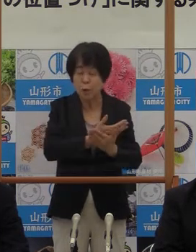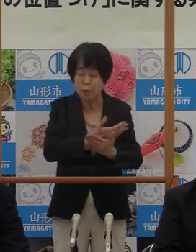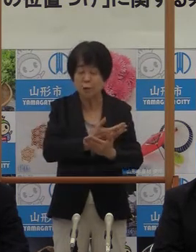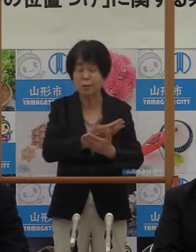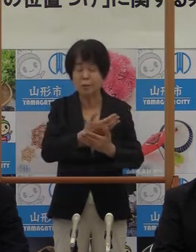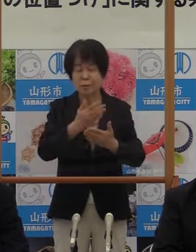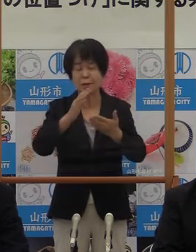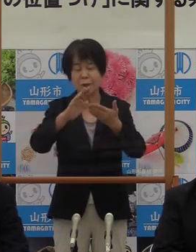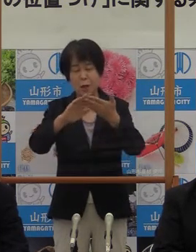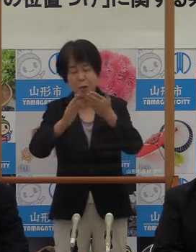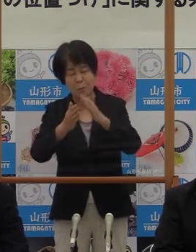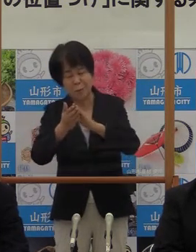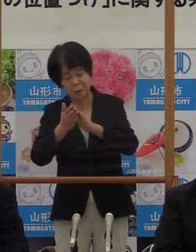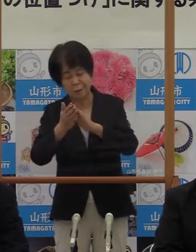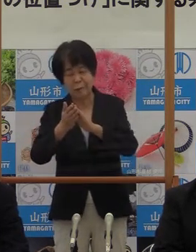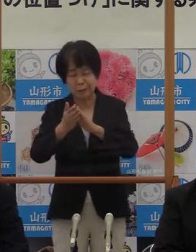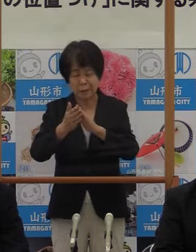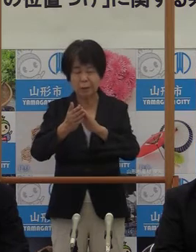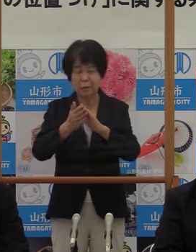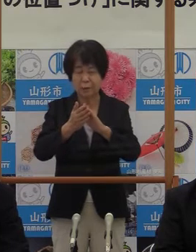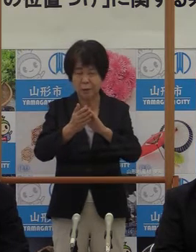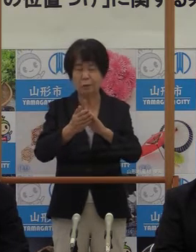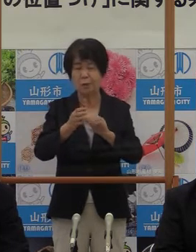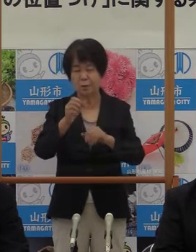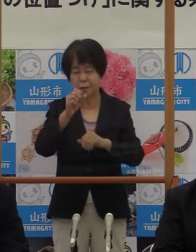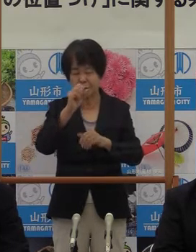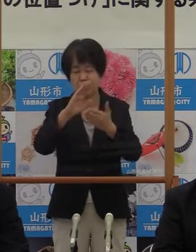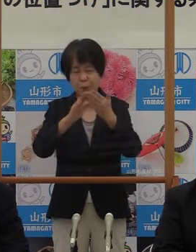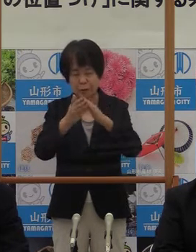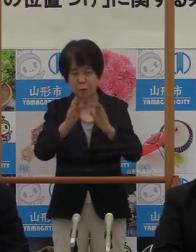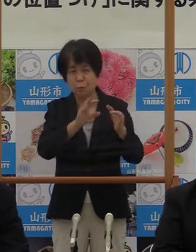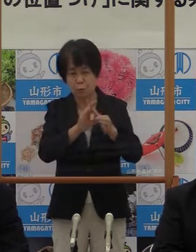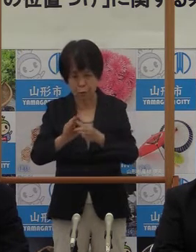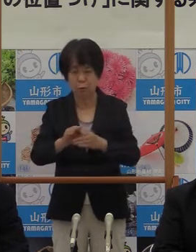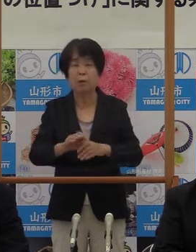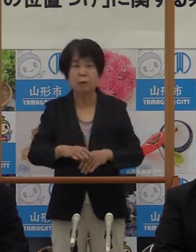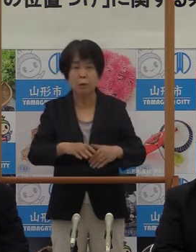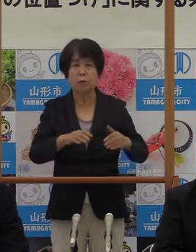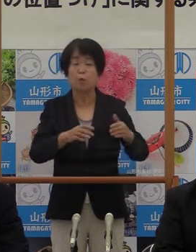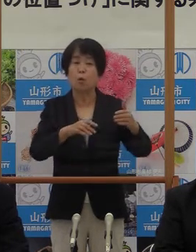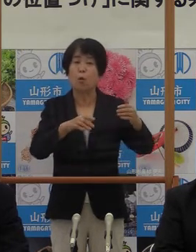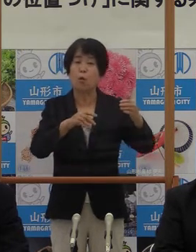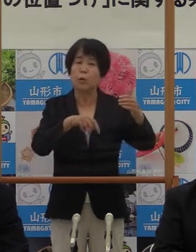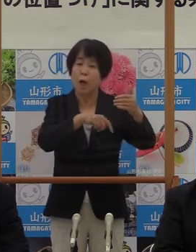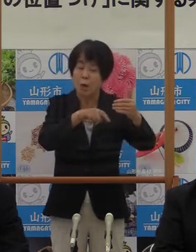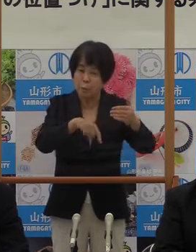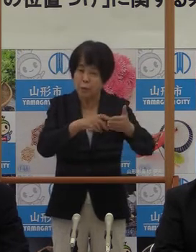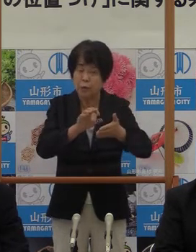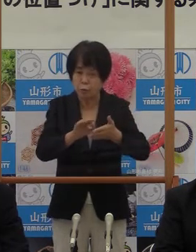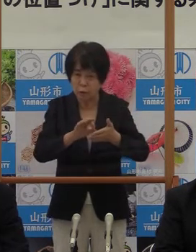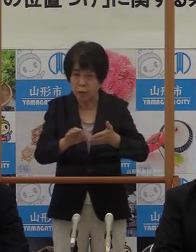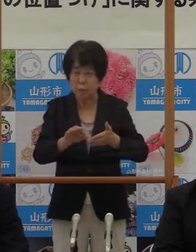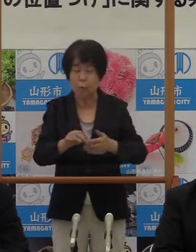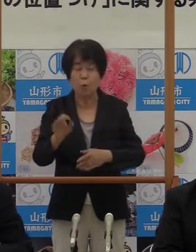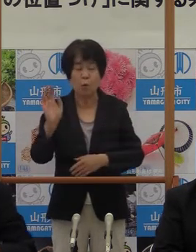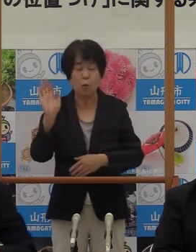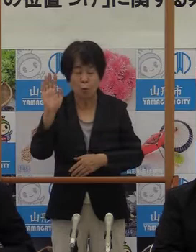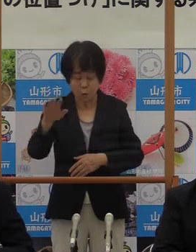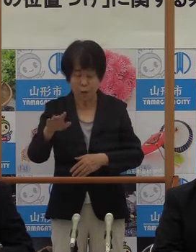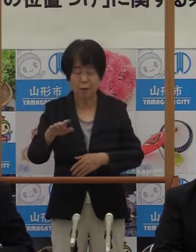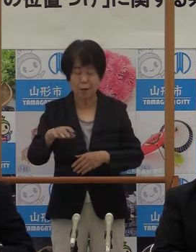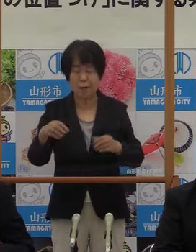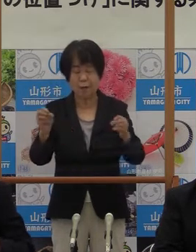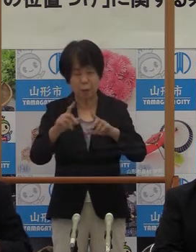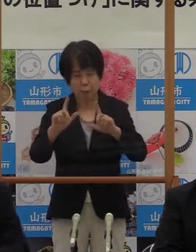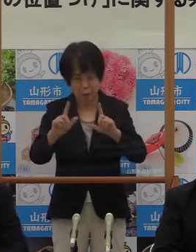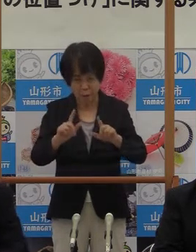なげるということ、そしてその中身の活用につきましてはですね、これからサウンディング型市場調査